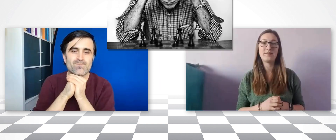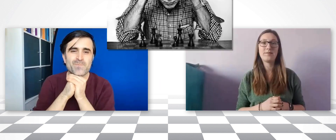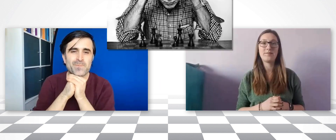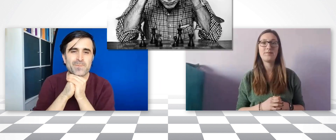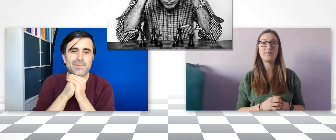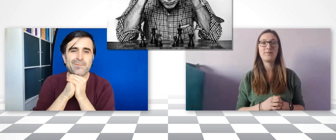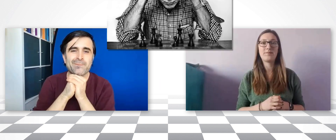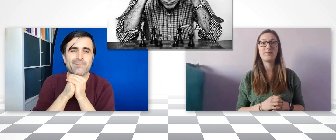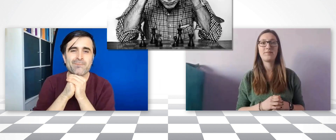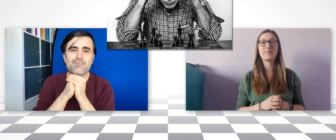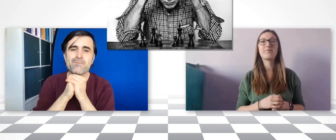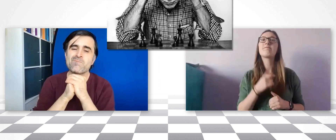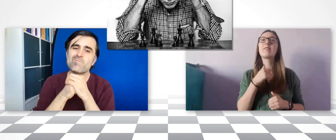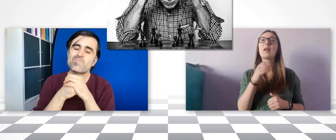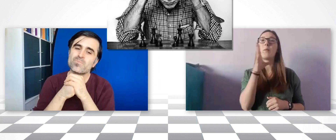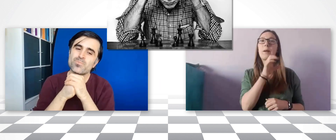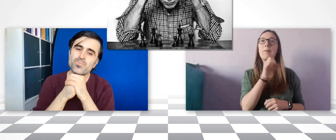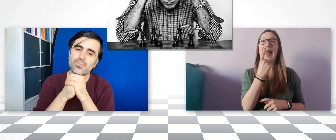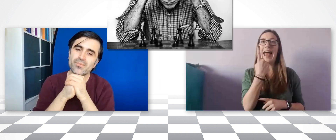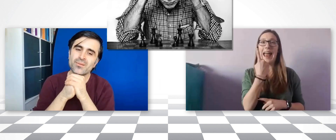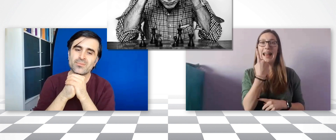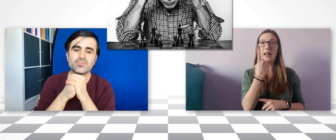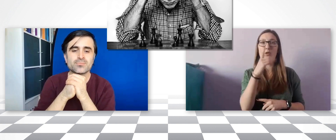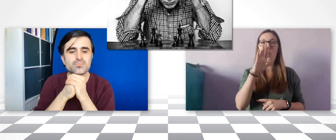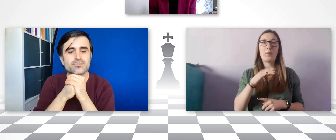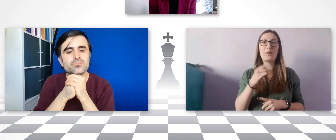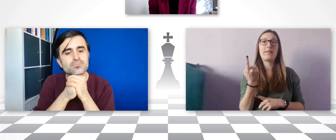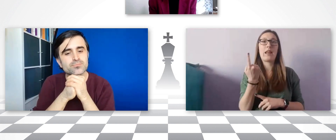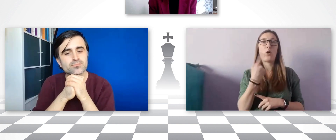Ik had begrepen dat 1 op de 1000 mensen